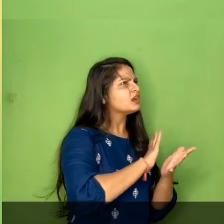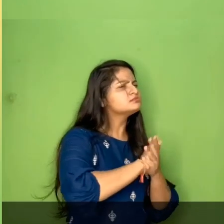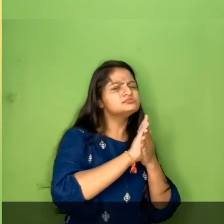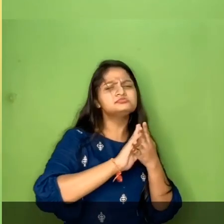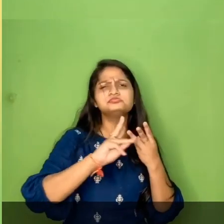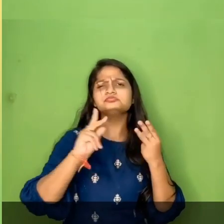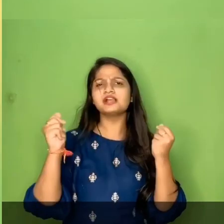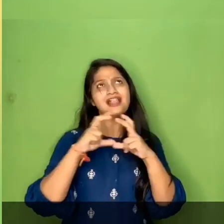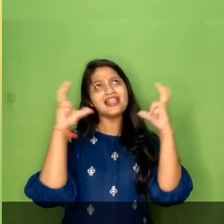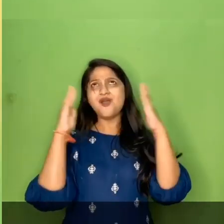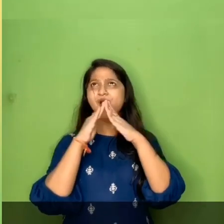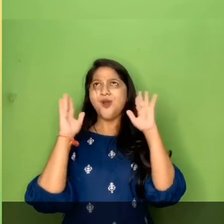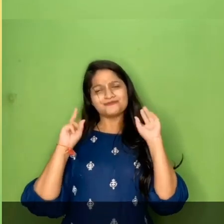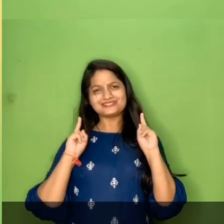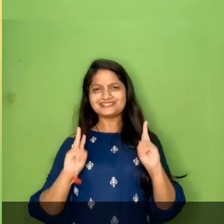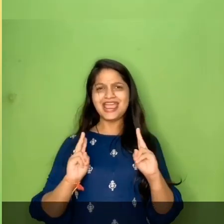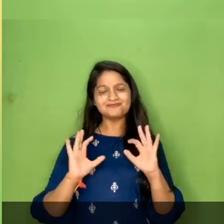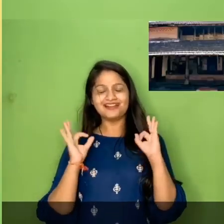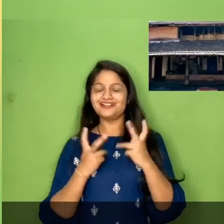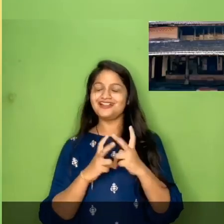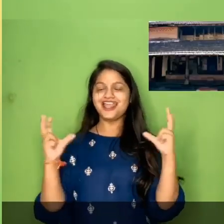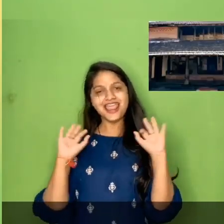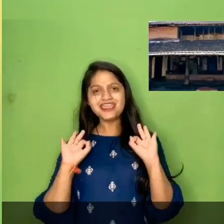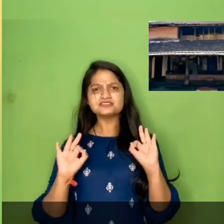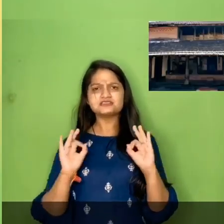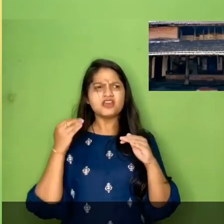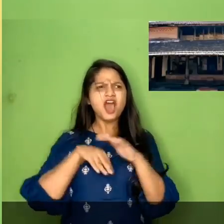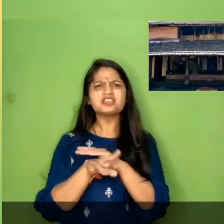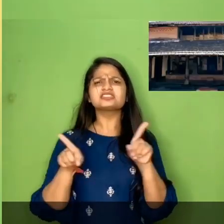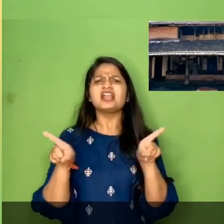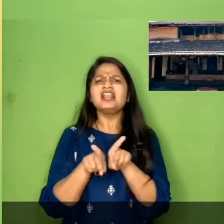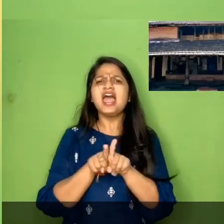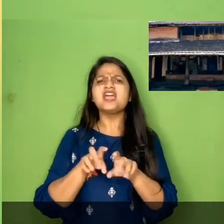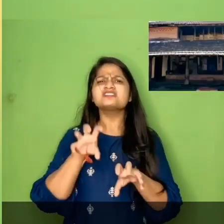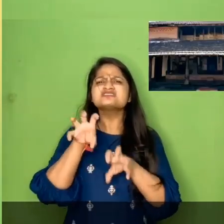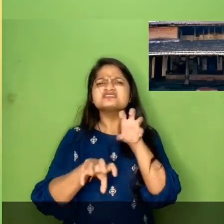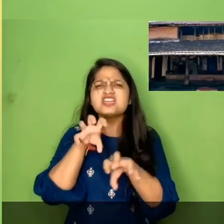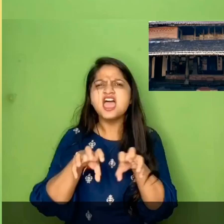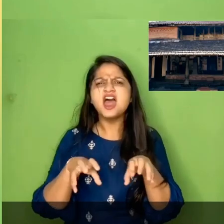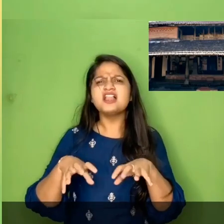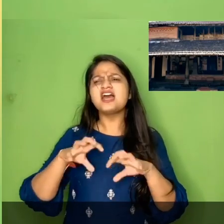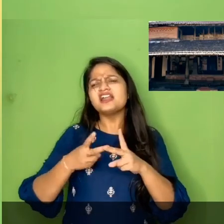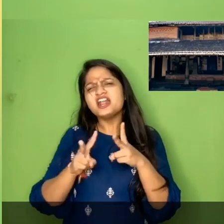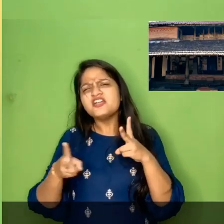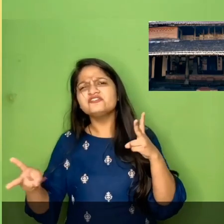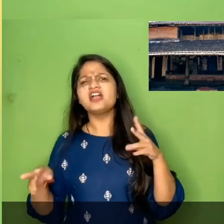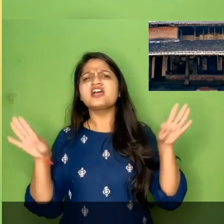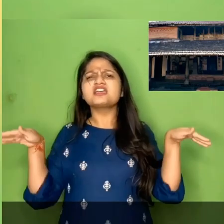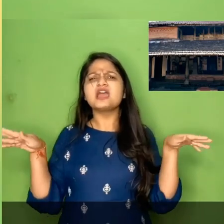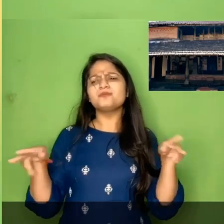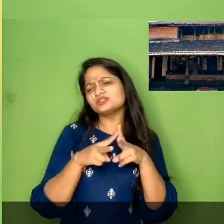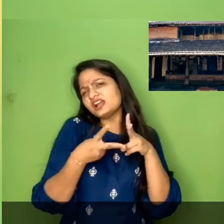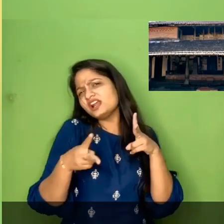लिए, तो वहाँ वो क्या देखता है, महल तो है बट महल में इंसानों की जगह जानवर घूम